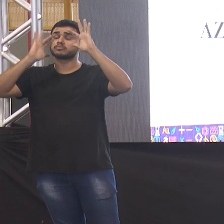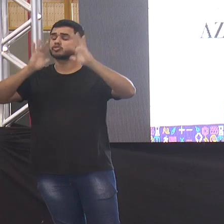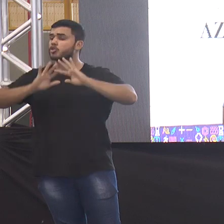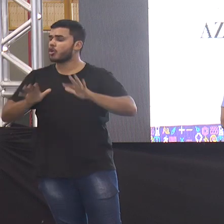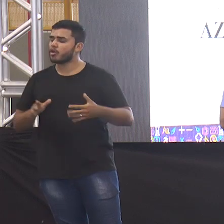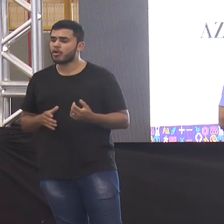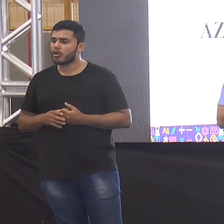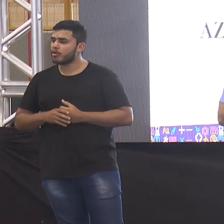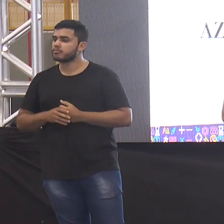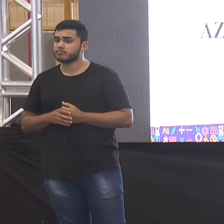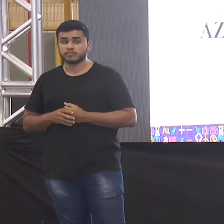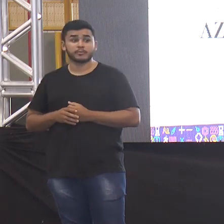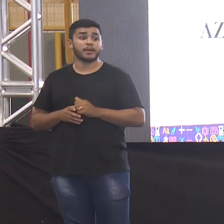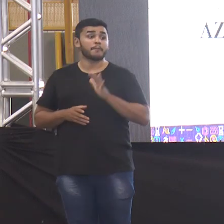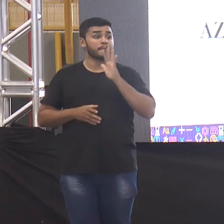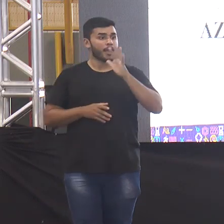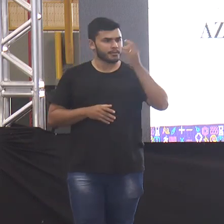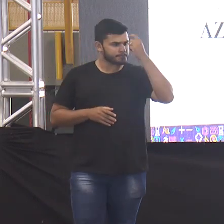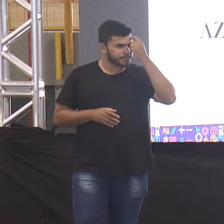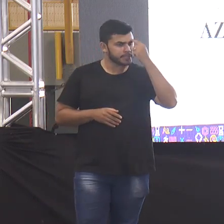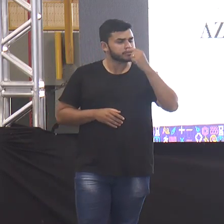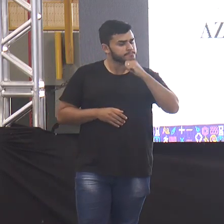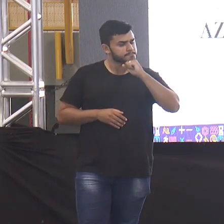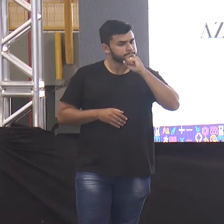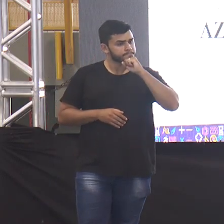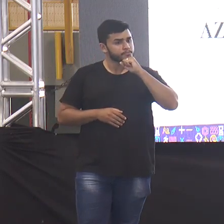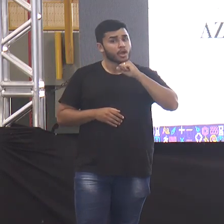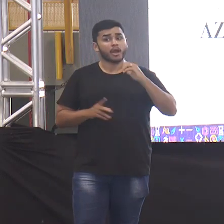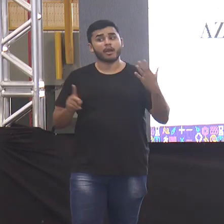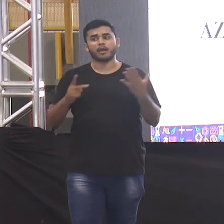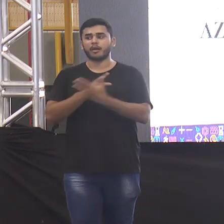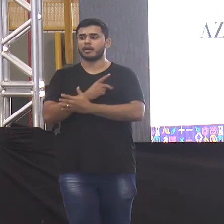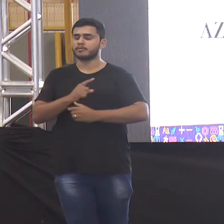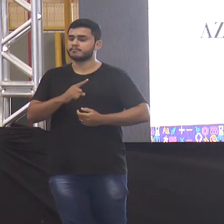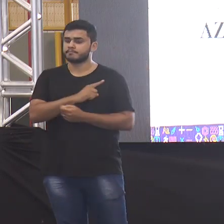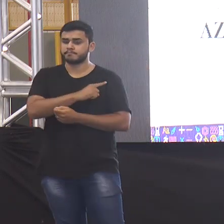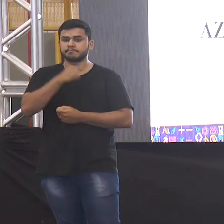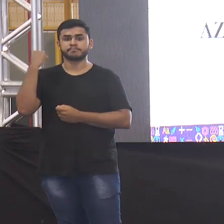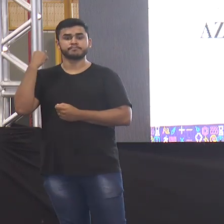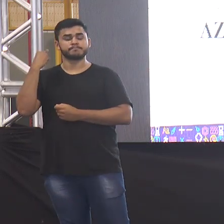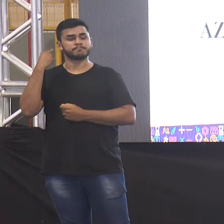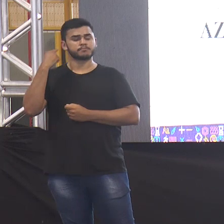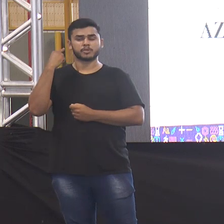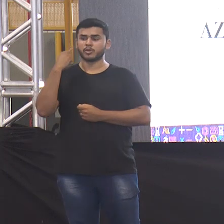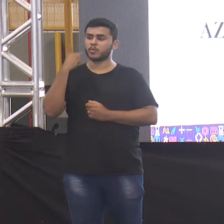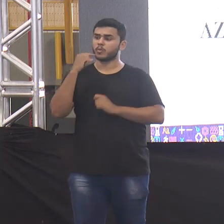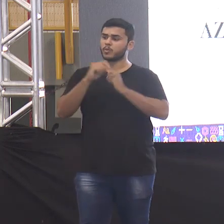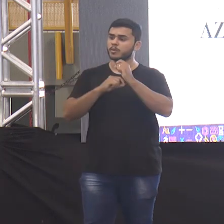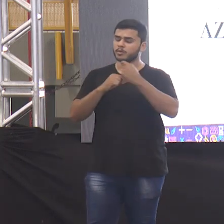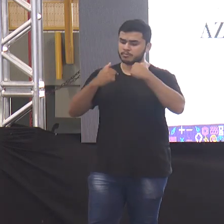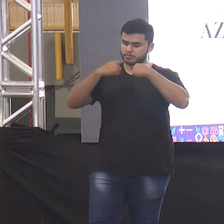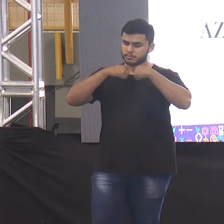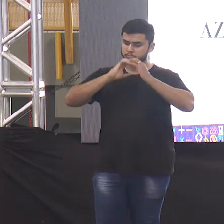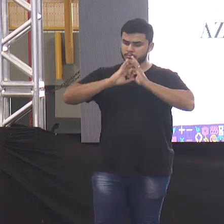fantasia. Mas, por outro lado, a morte aparecia para ele como uma libertação do fardo de